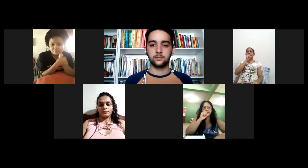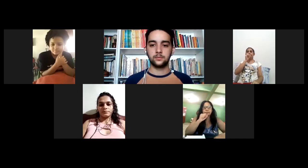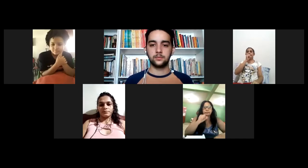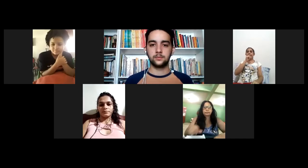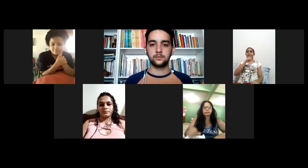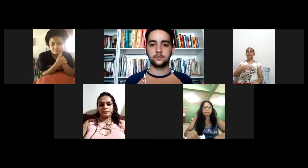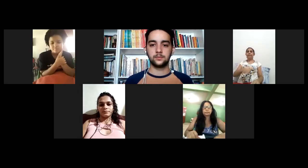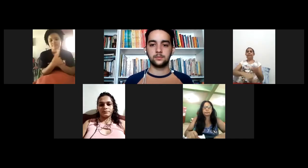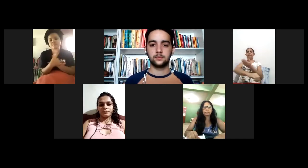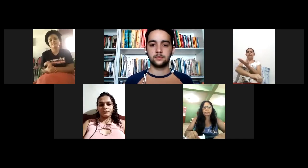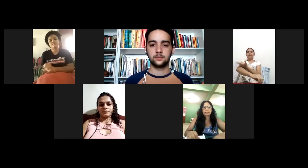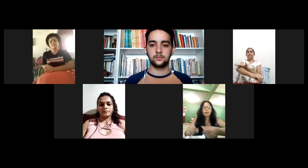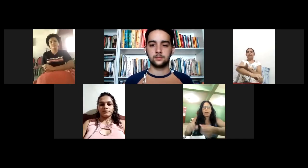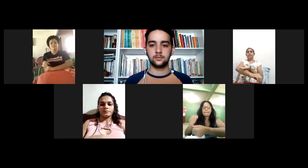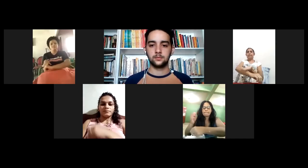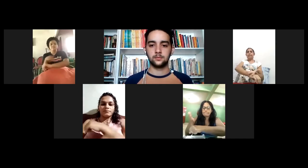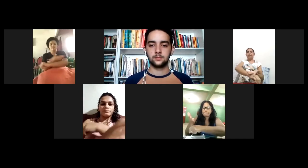branco,